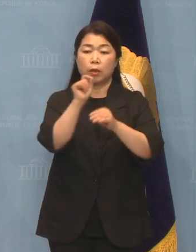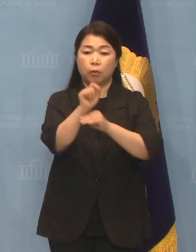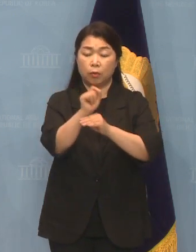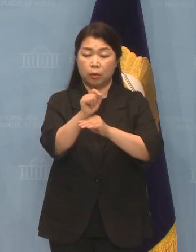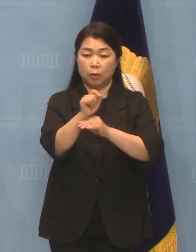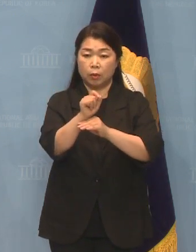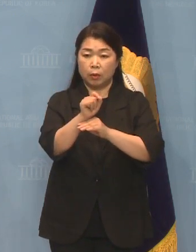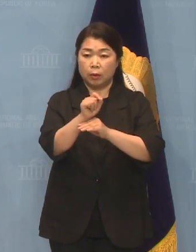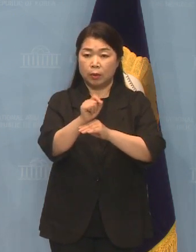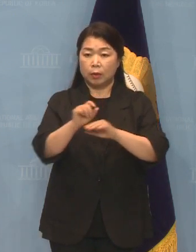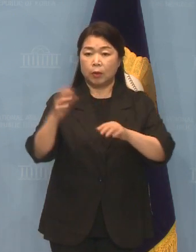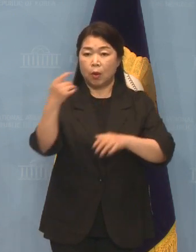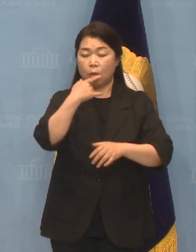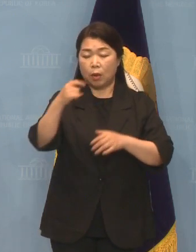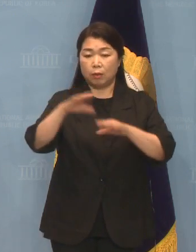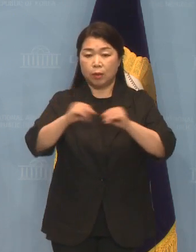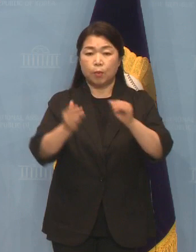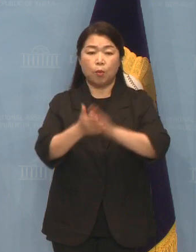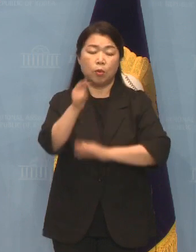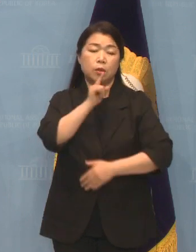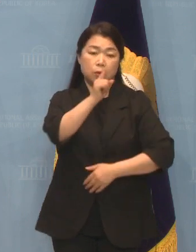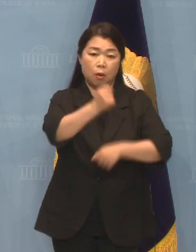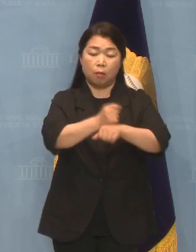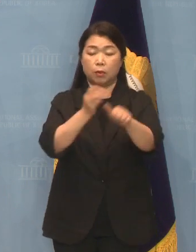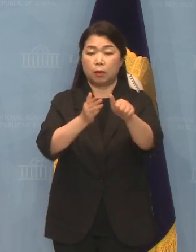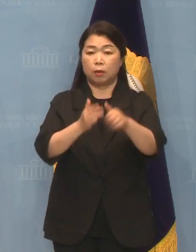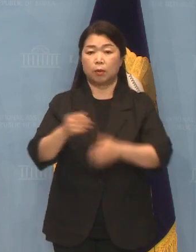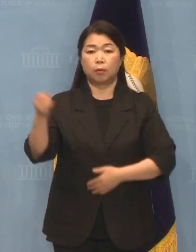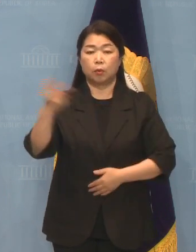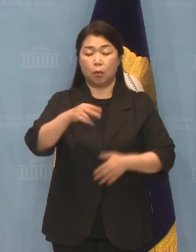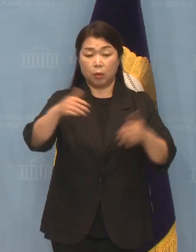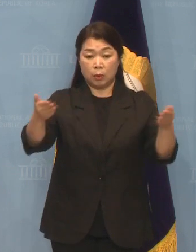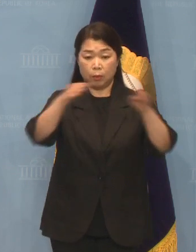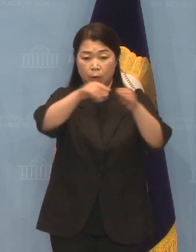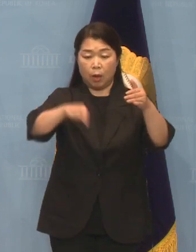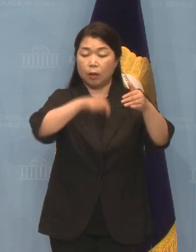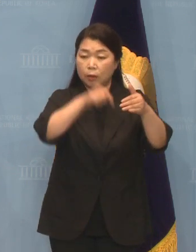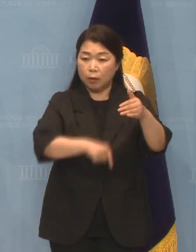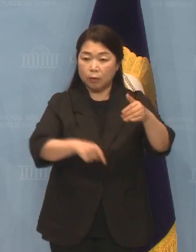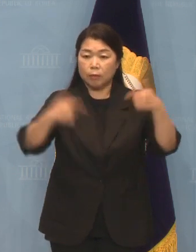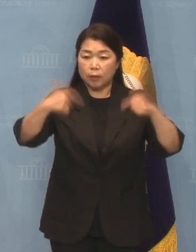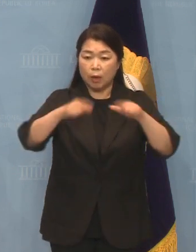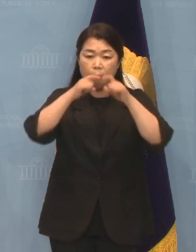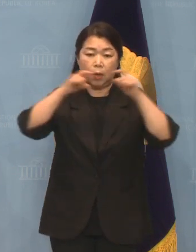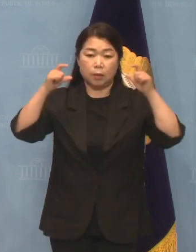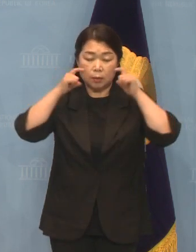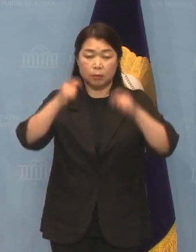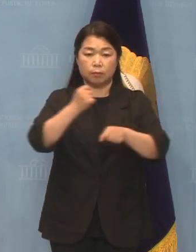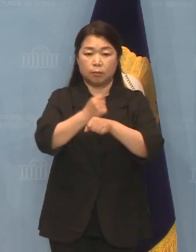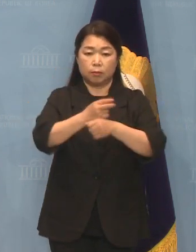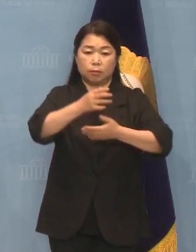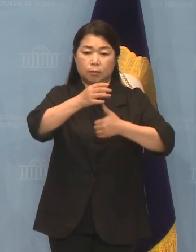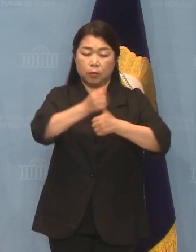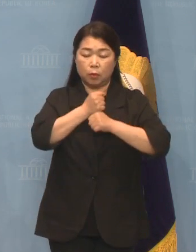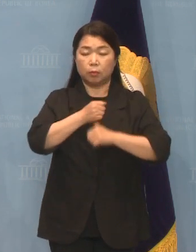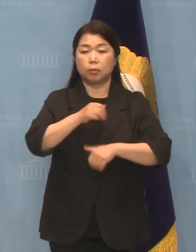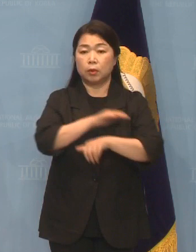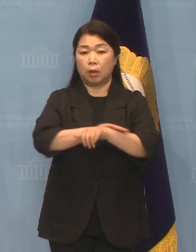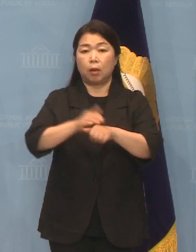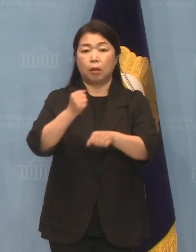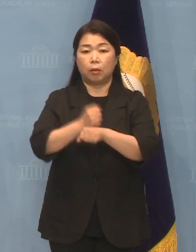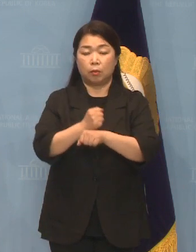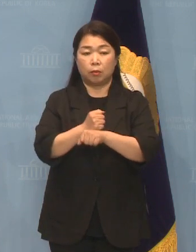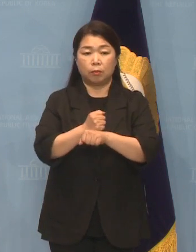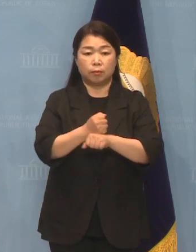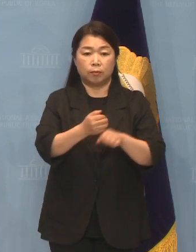코로나19 재난대책본부에 신고해 주시기 바랍니다. 아울러 청사 내에 상시 마스크 착용을 준수하는 등